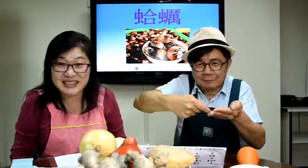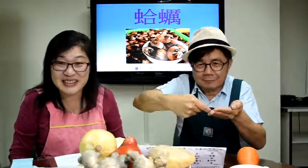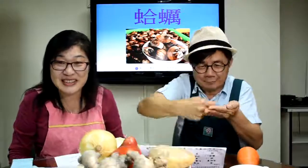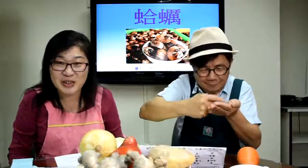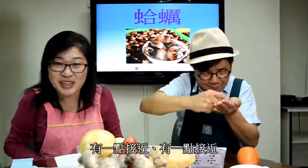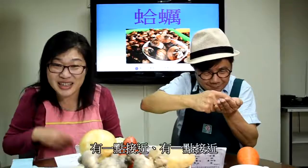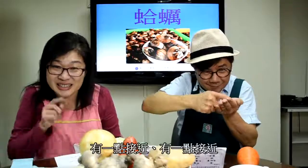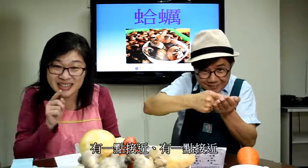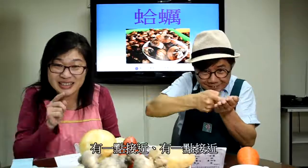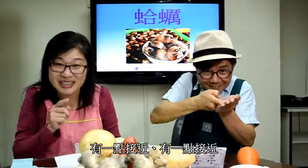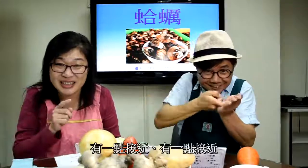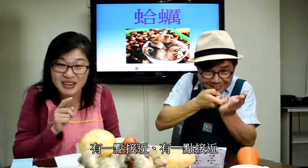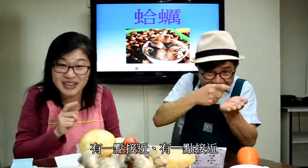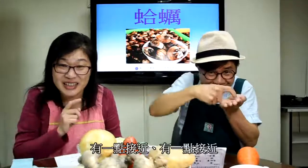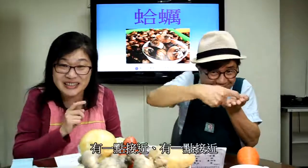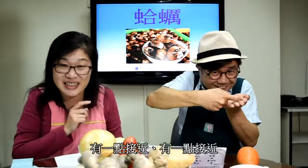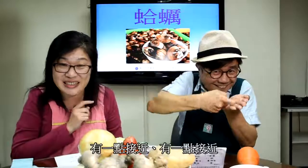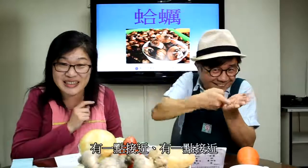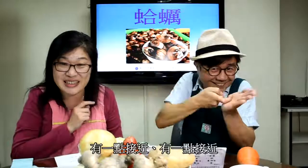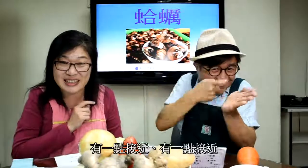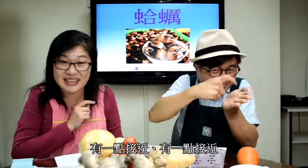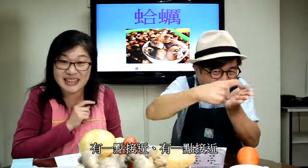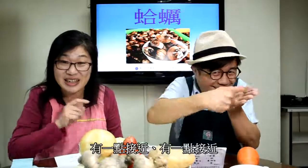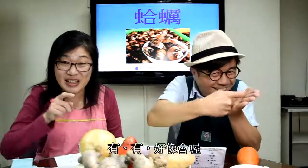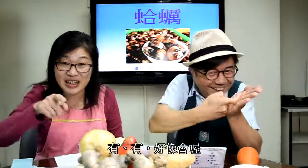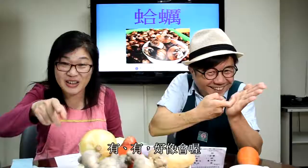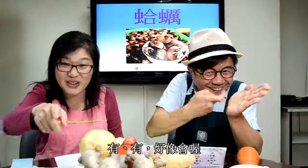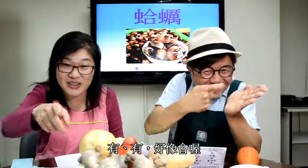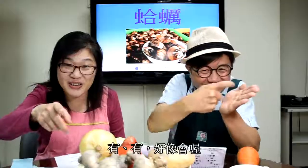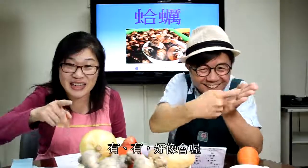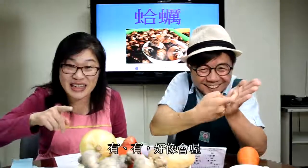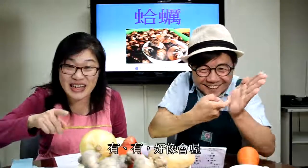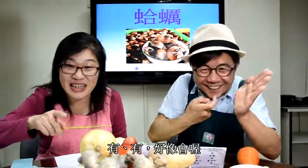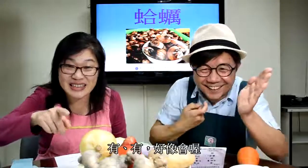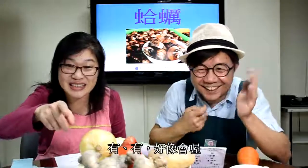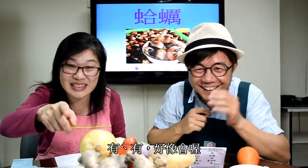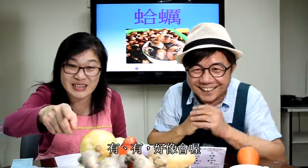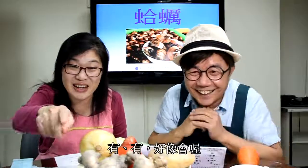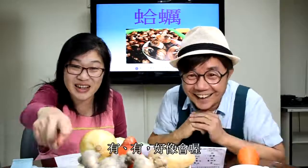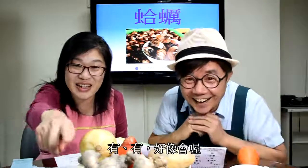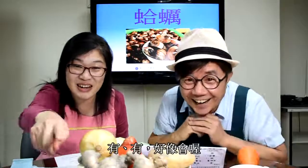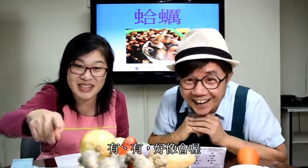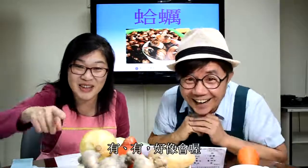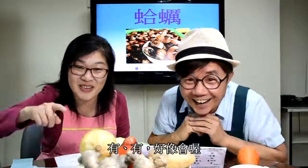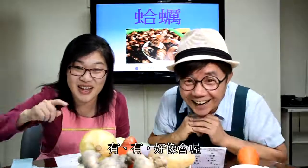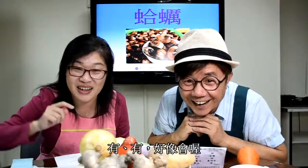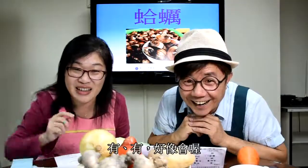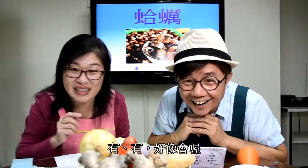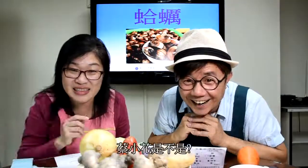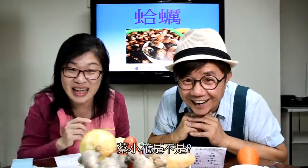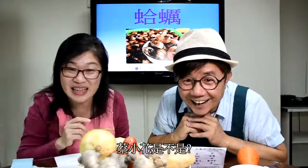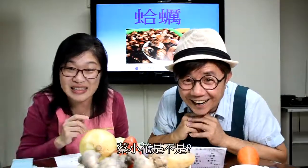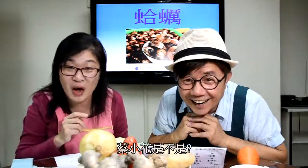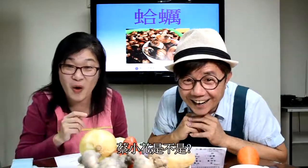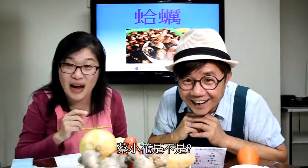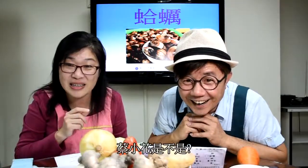有一点接近，有一点接近，哎，有有，是什么？好像会哦，蔡小花是不